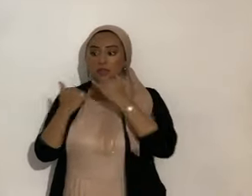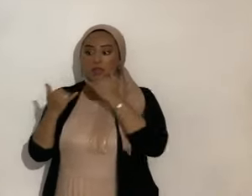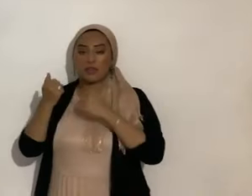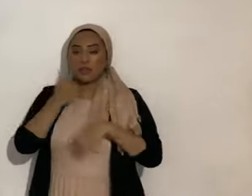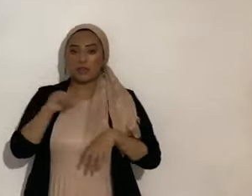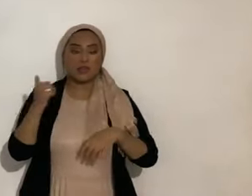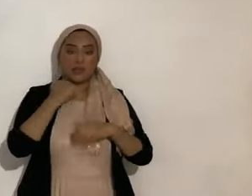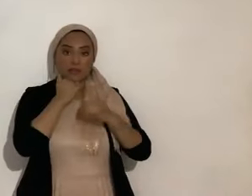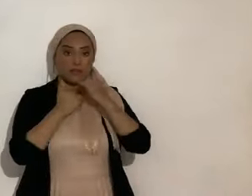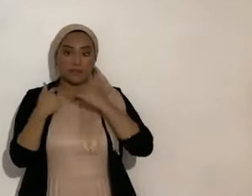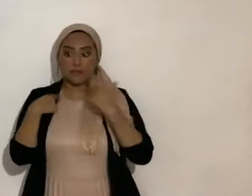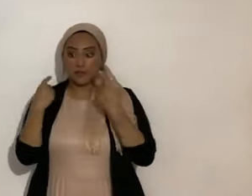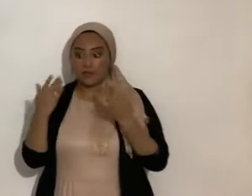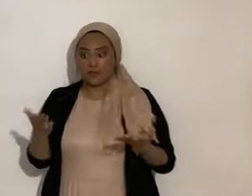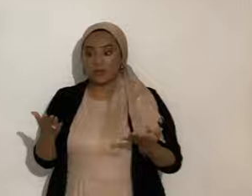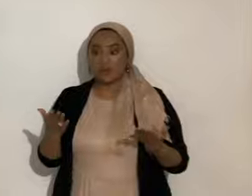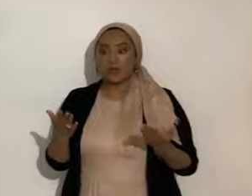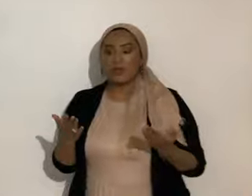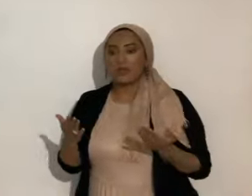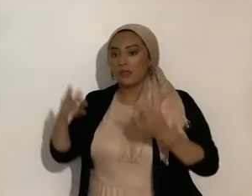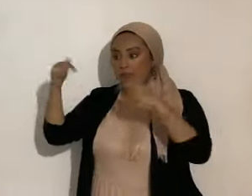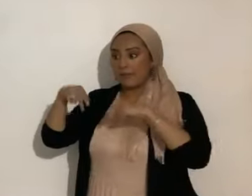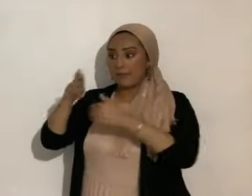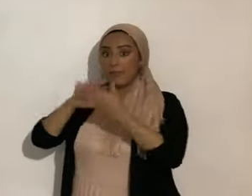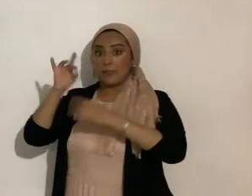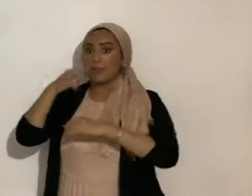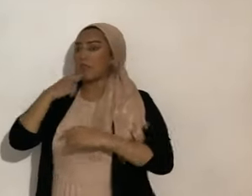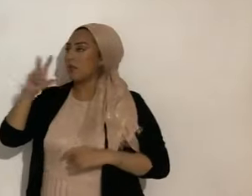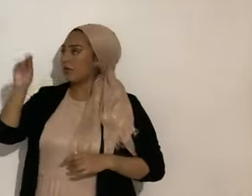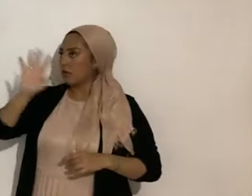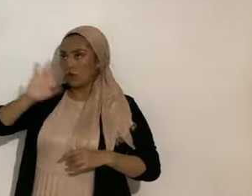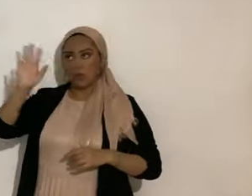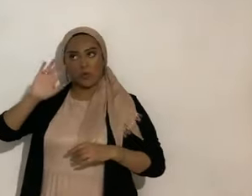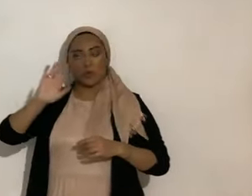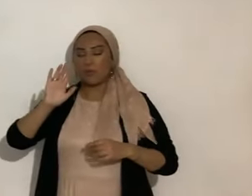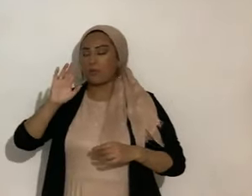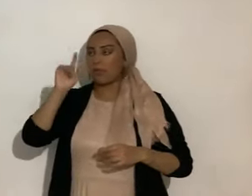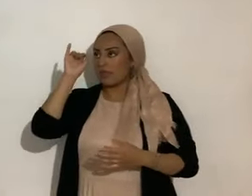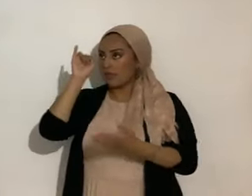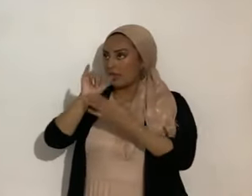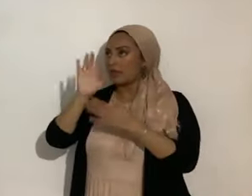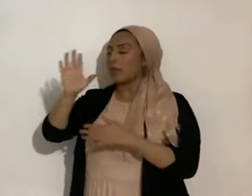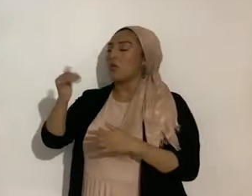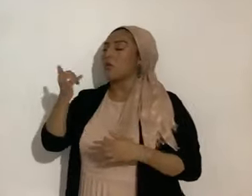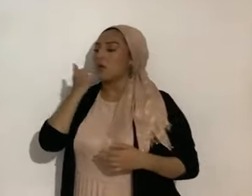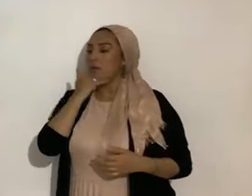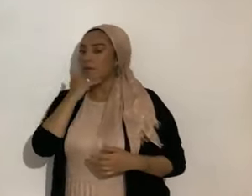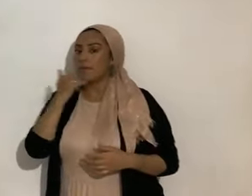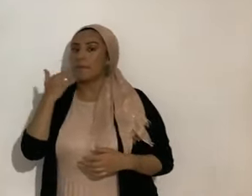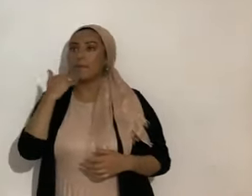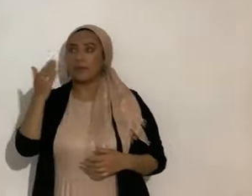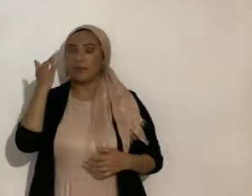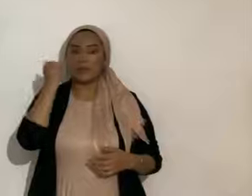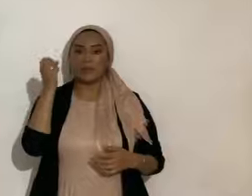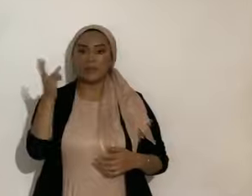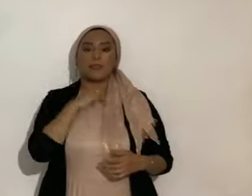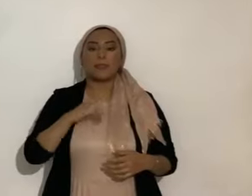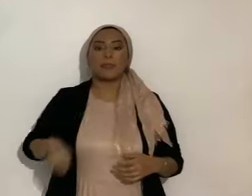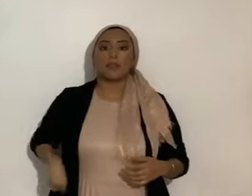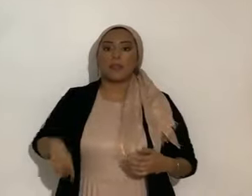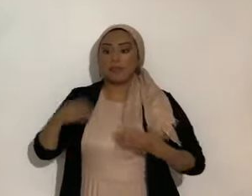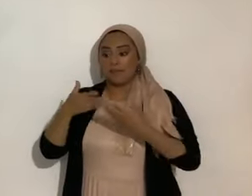cualquier error que cometamos, viene el Ruach HaKodesh y nos dice, no hijo, no hija, eso está mal. Gracias a Yahshua Mashiach. Entonces, antes